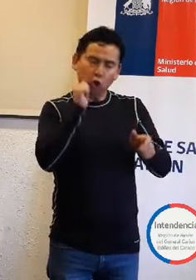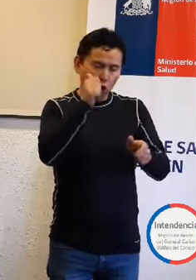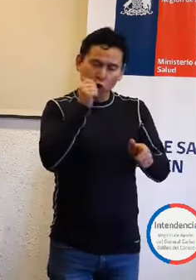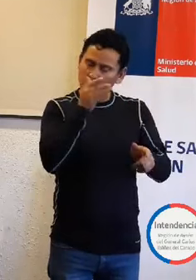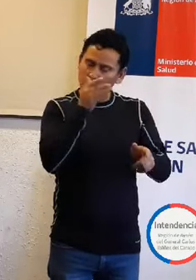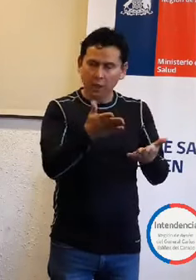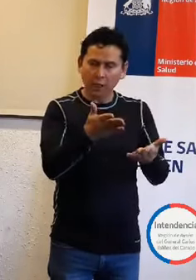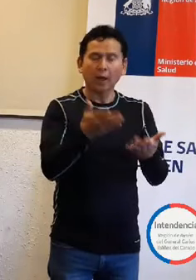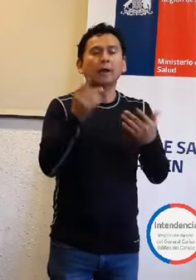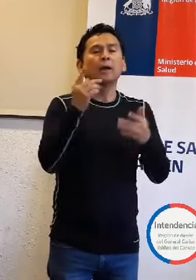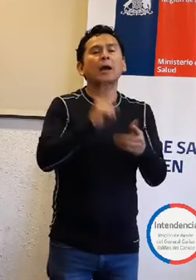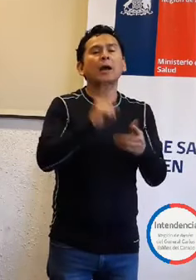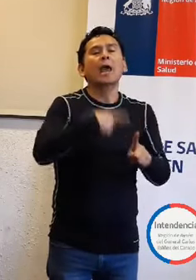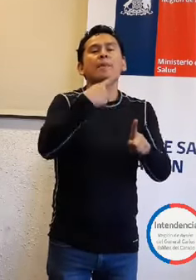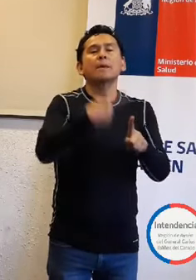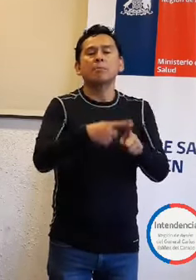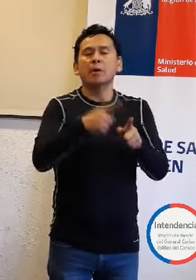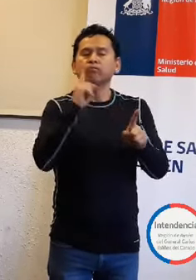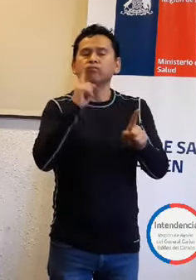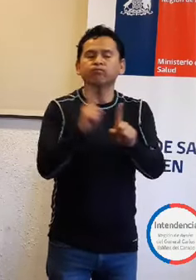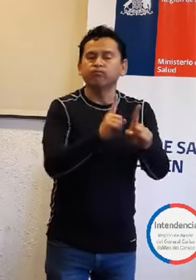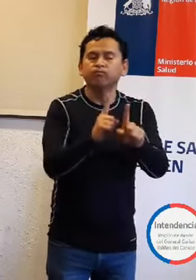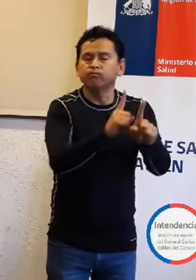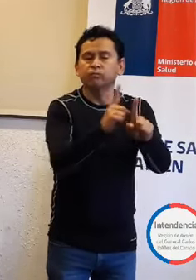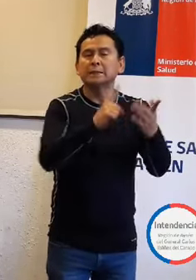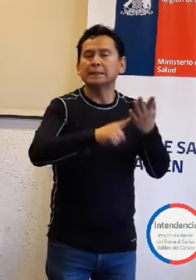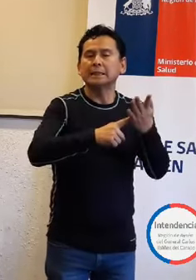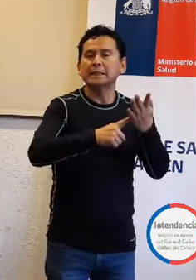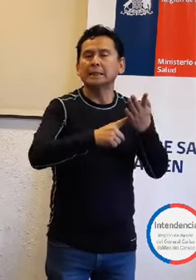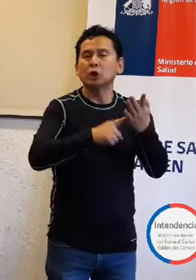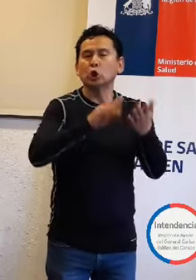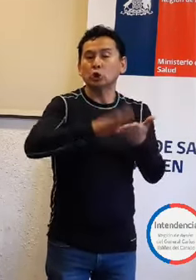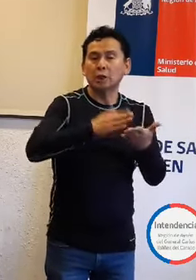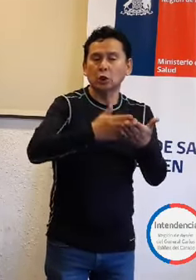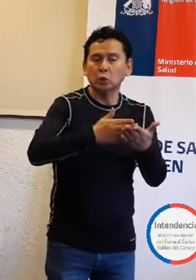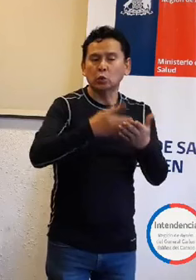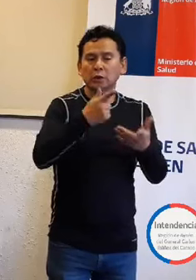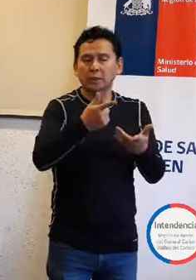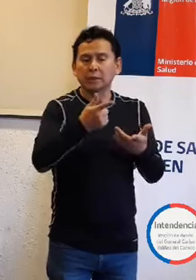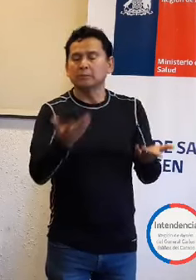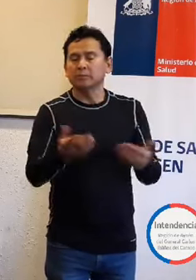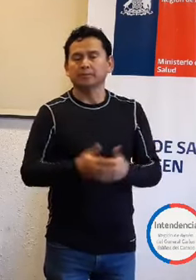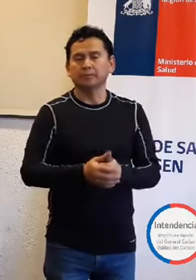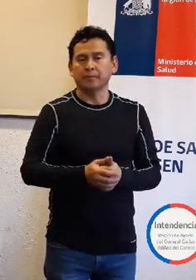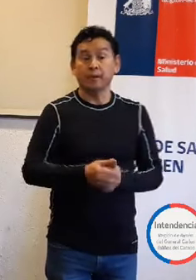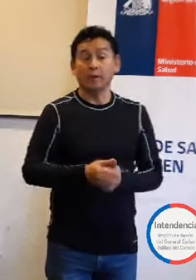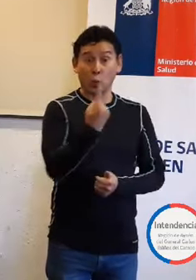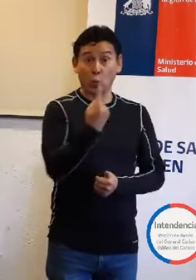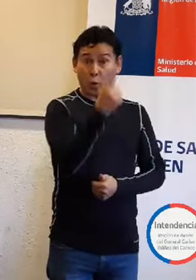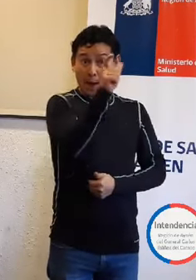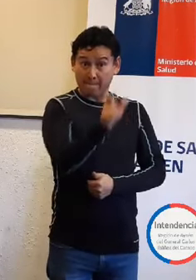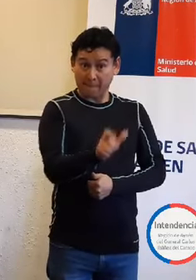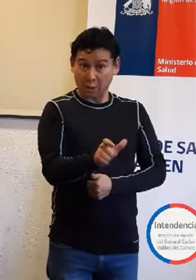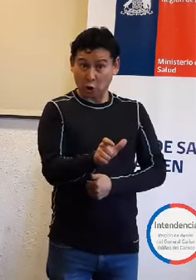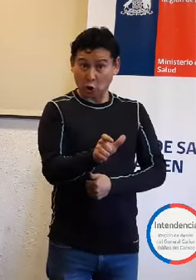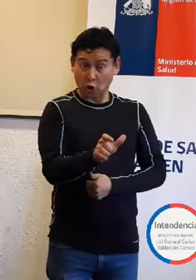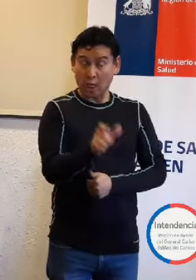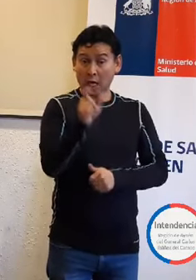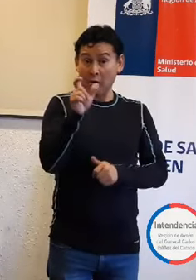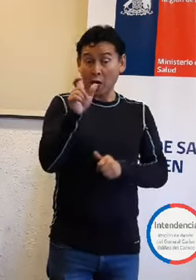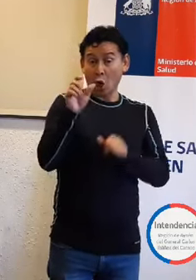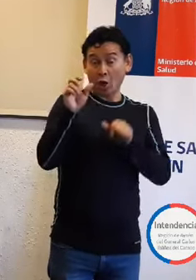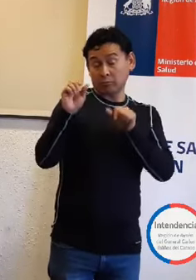y además con seguimiento técnico clínico, perdón, epidemiológico. Una persona que es la contagiada por